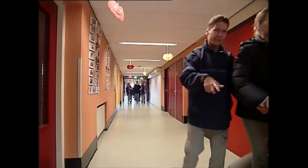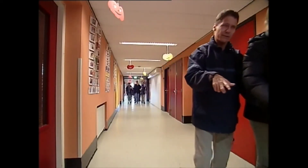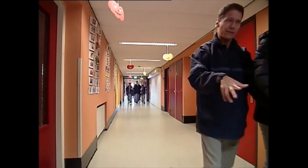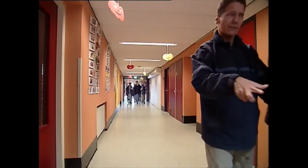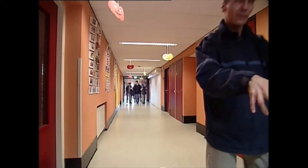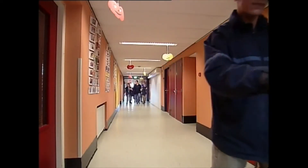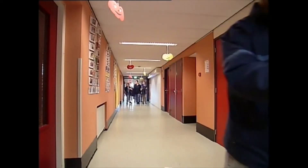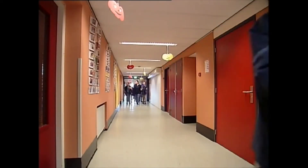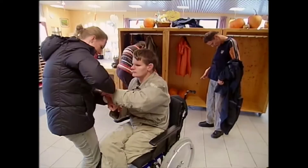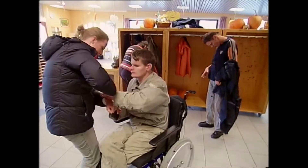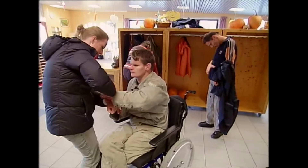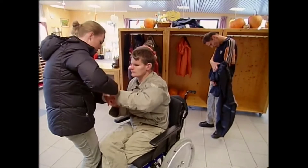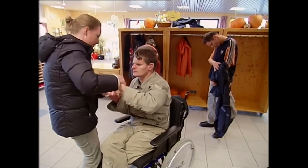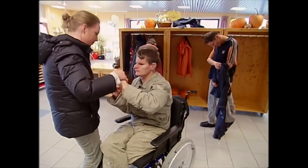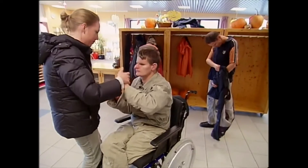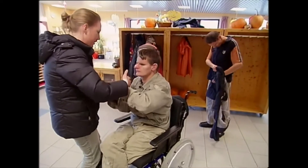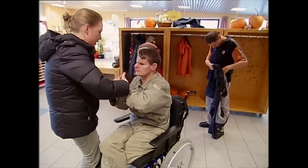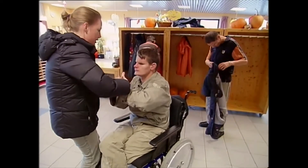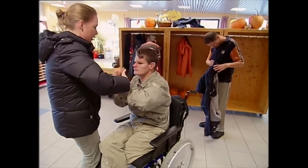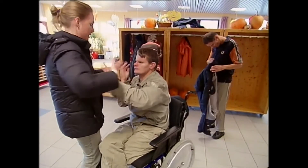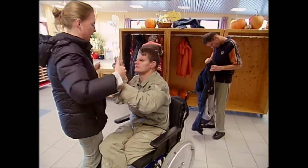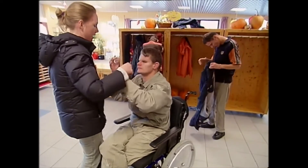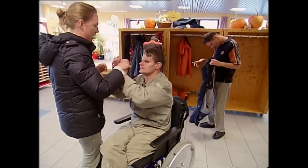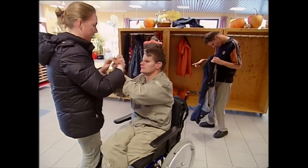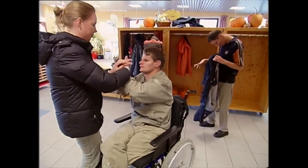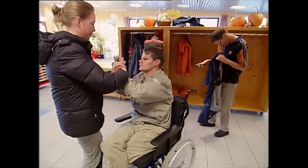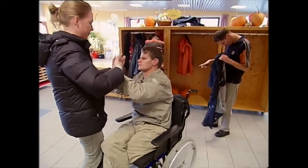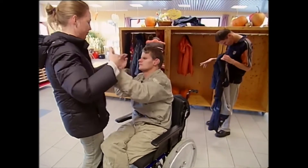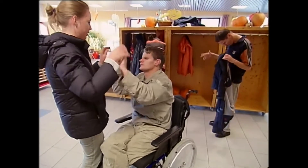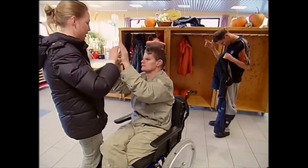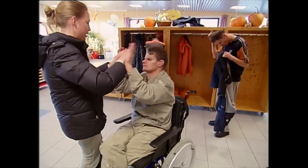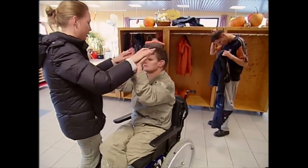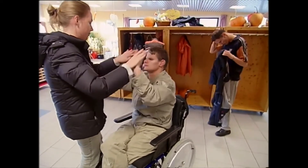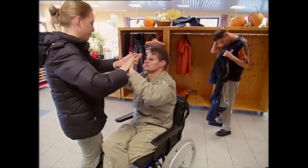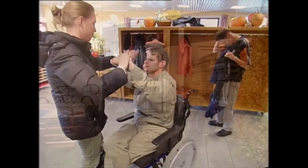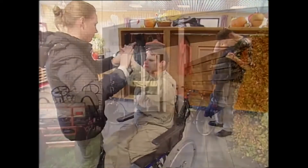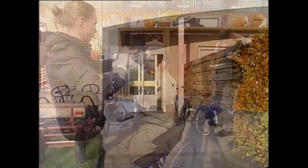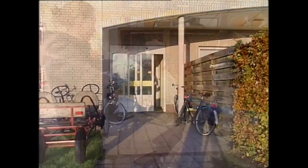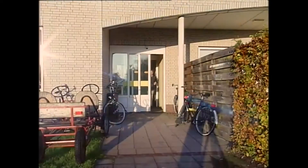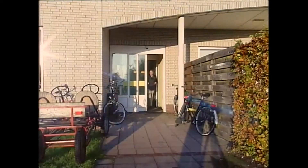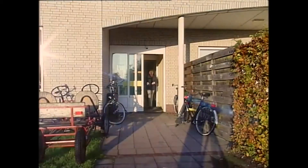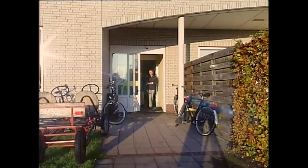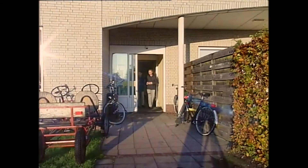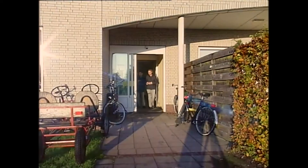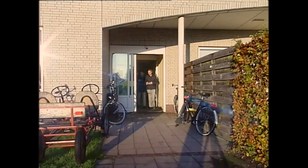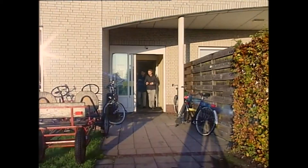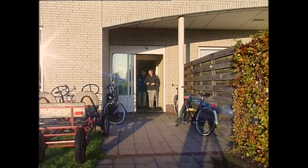de andere terechtkomen. Als er dingen met hen gebeuren en niet samen met hen. De